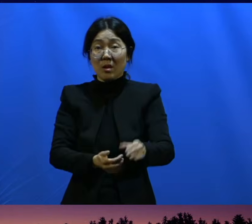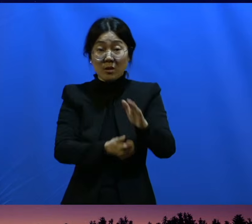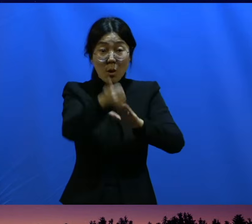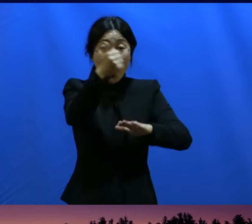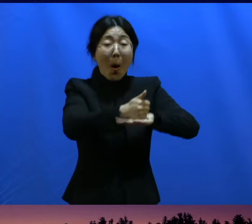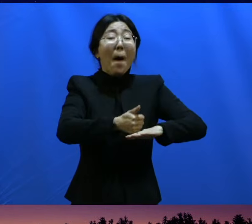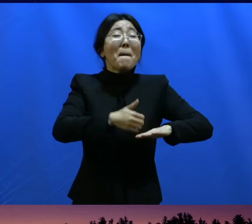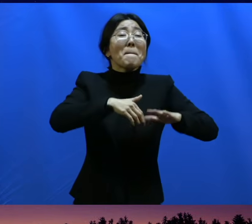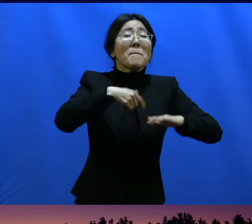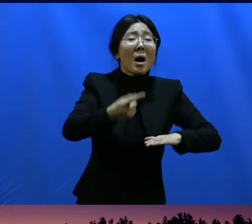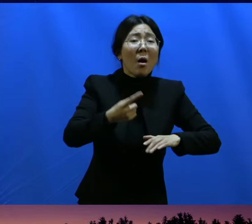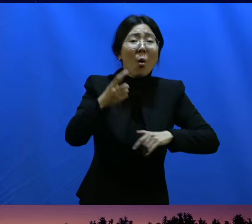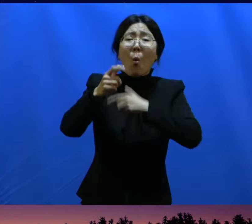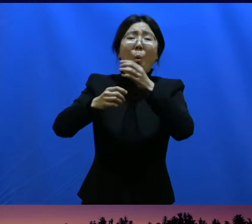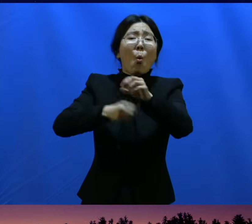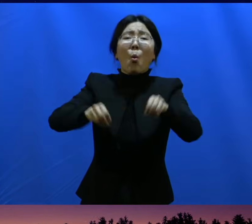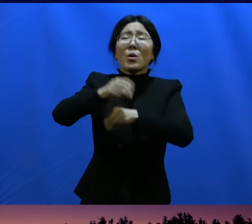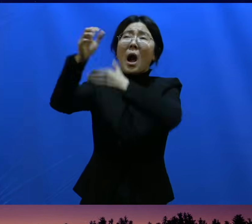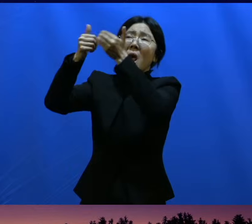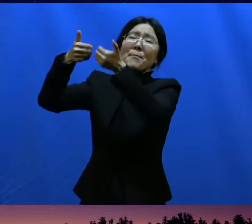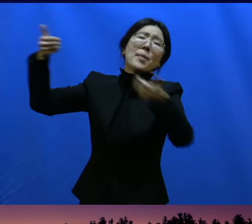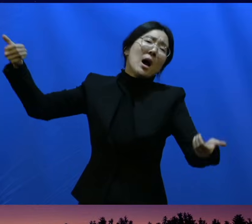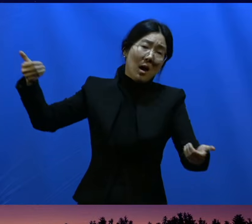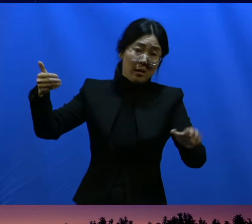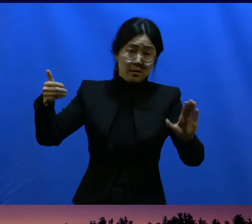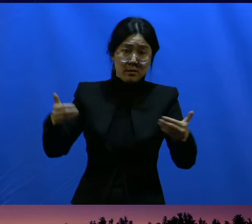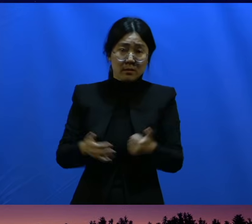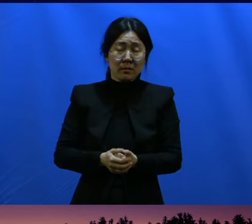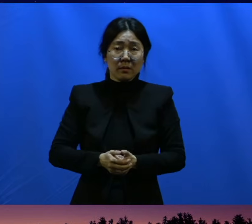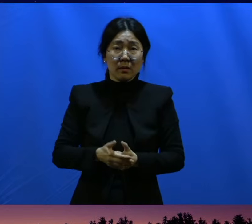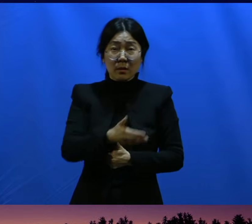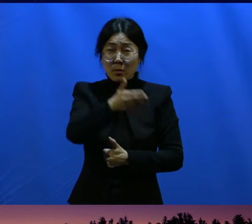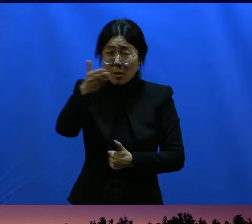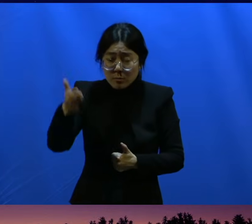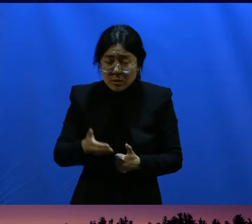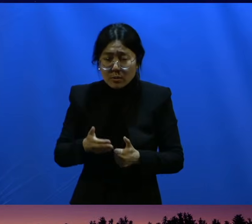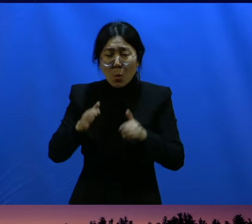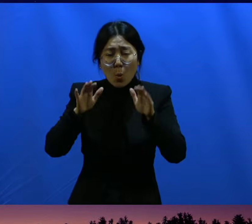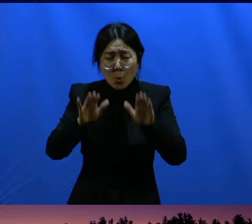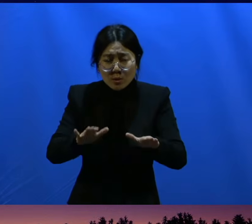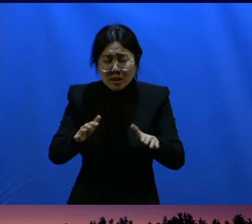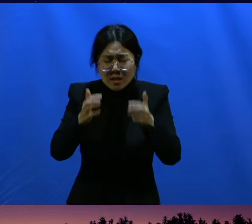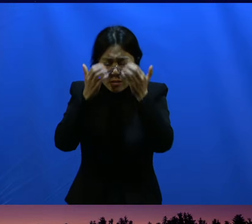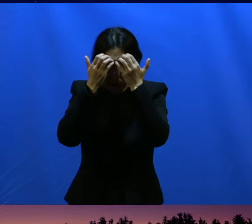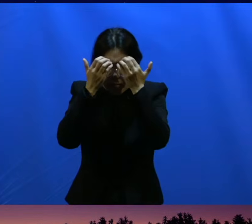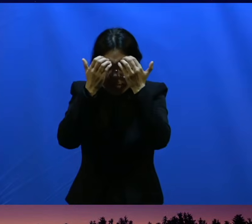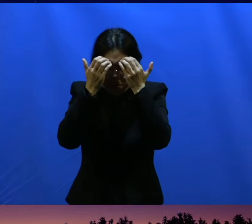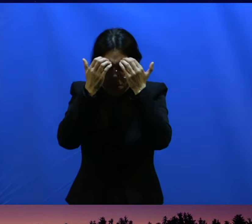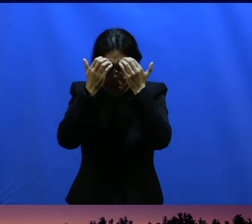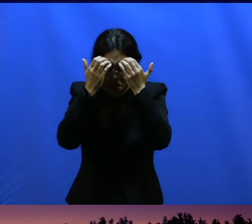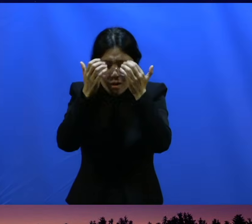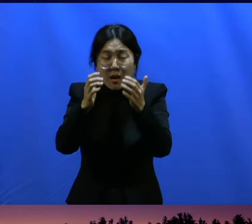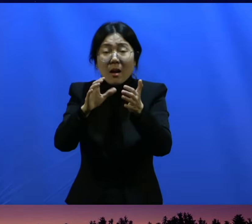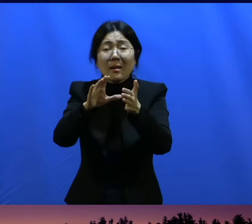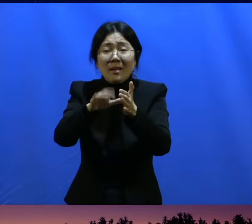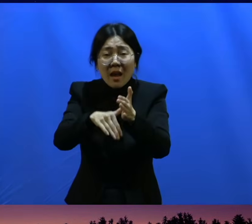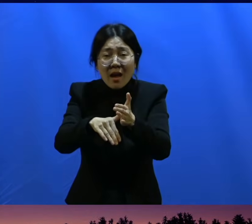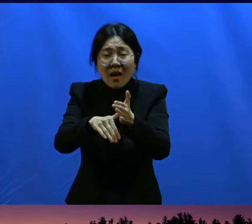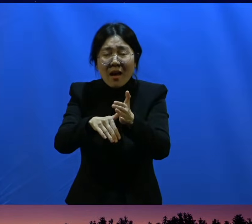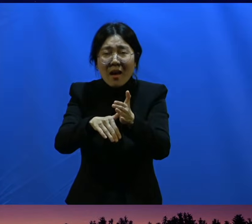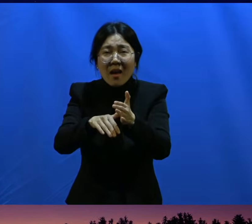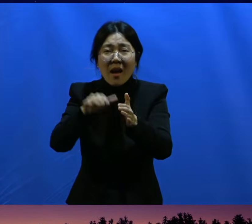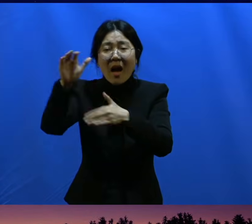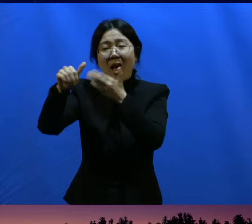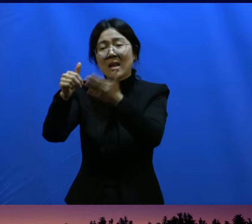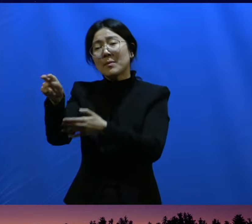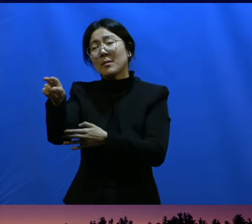많습니다. 그러나 여러분, 오늘 우리의 인생 가운데 가장 어렵고 힘든 그 코너로 몰렸을 때 하나님 우리를